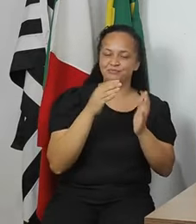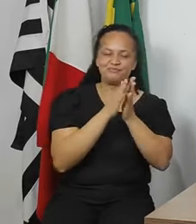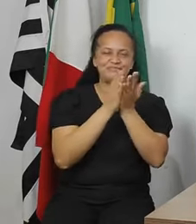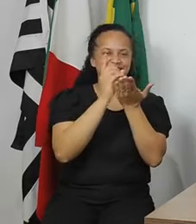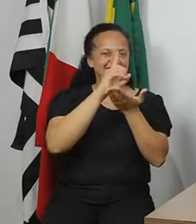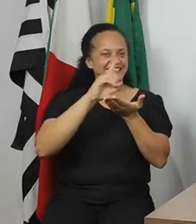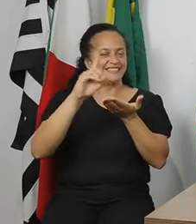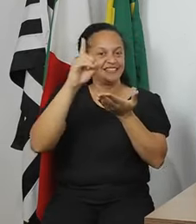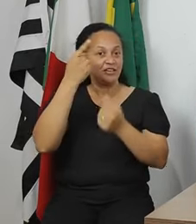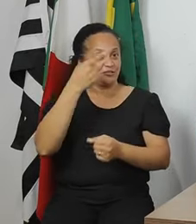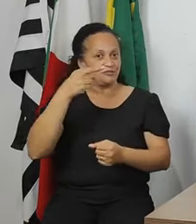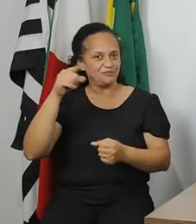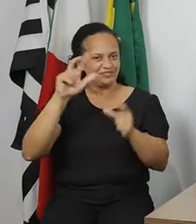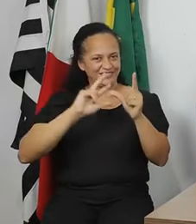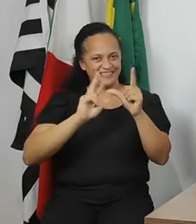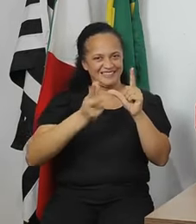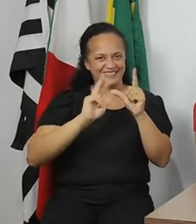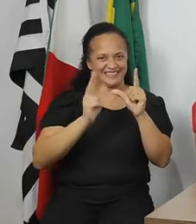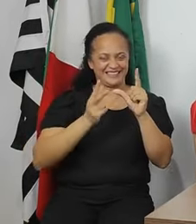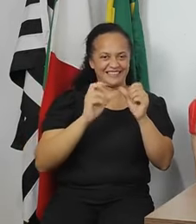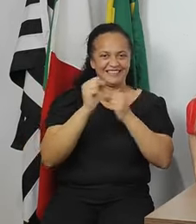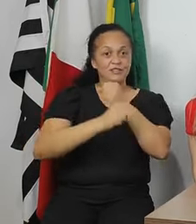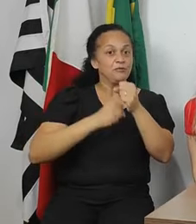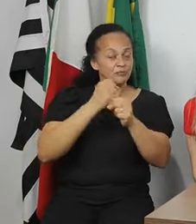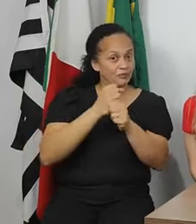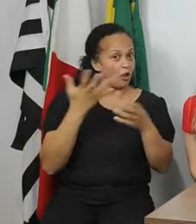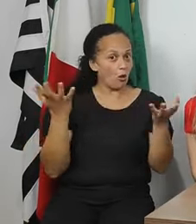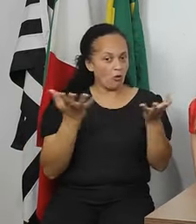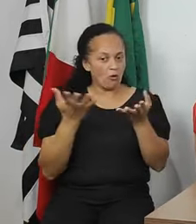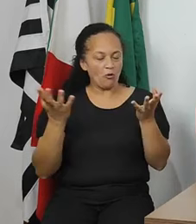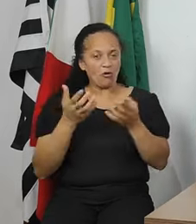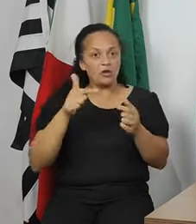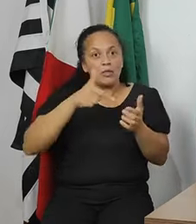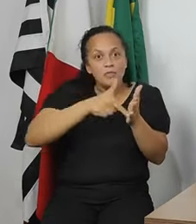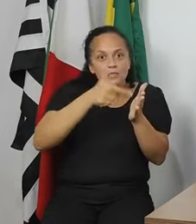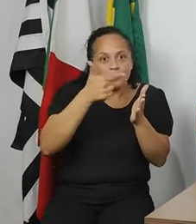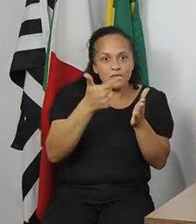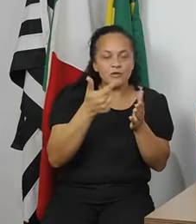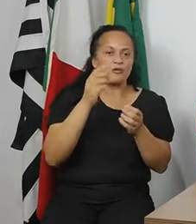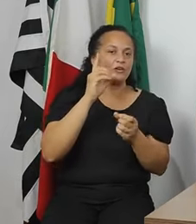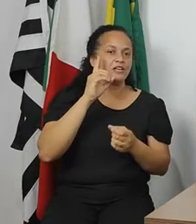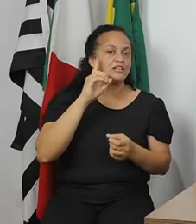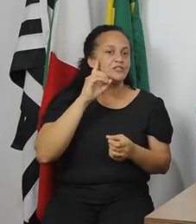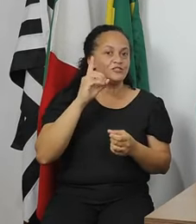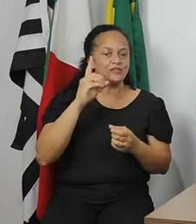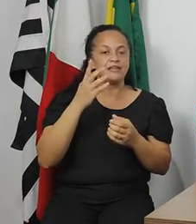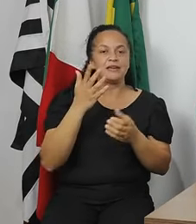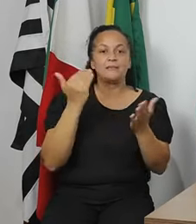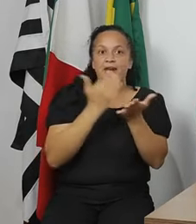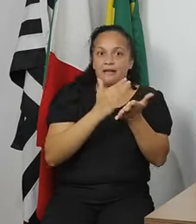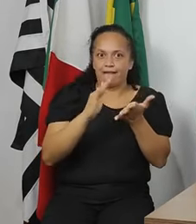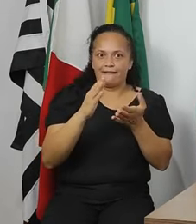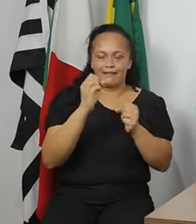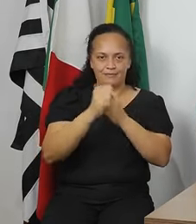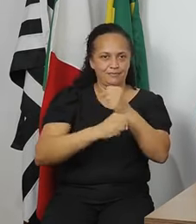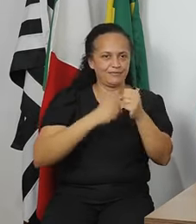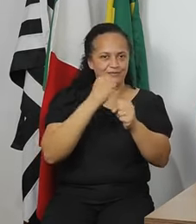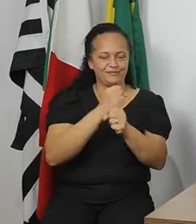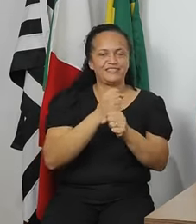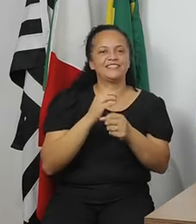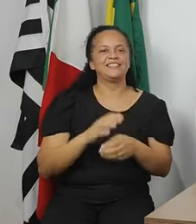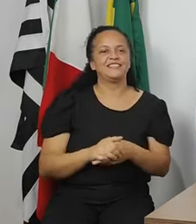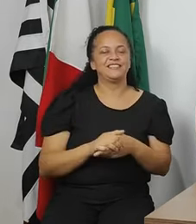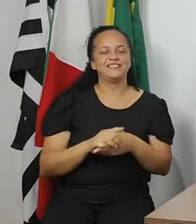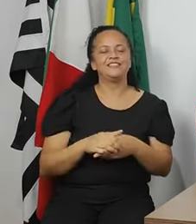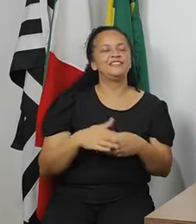última live do ano. Hoje o penúltimo dia do ano também, né? Então, acho que aproveitar o momento para dar honra também